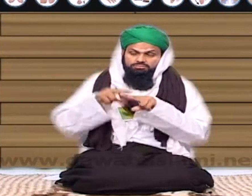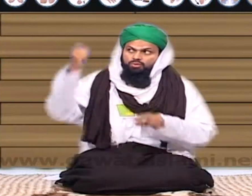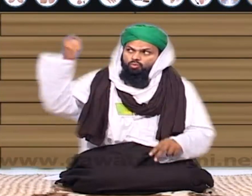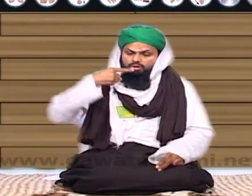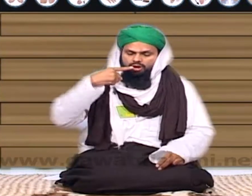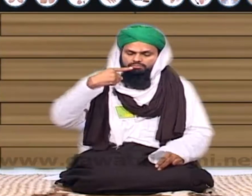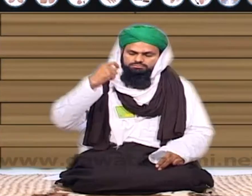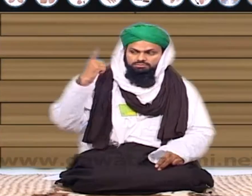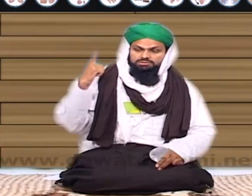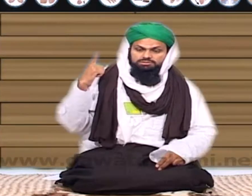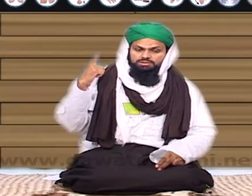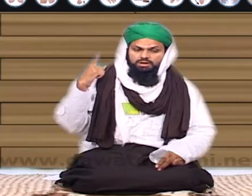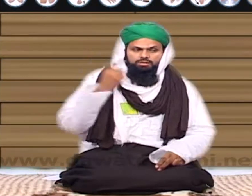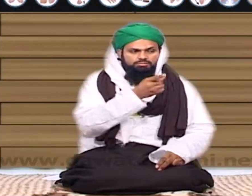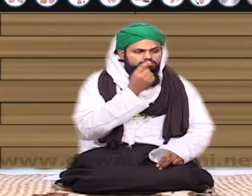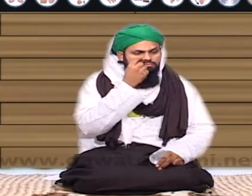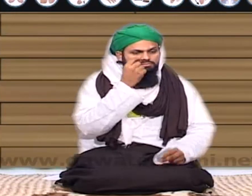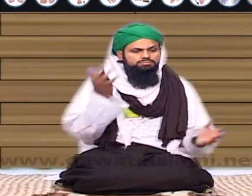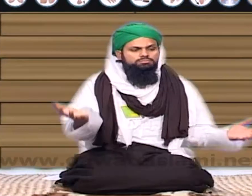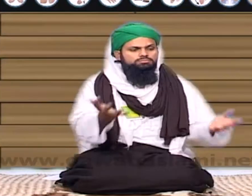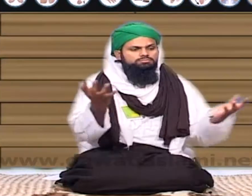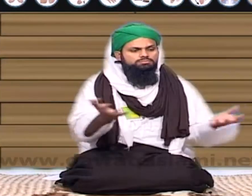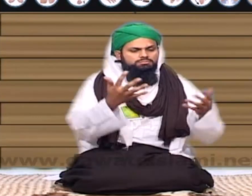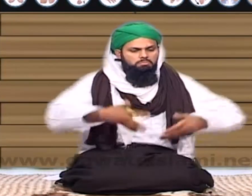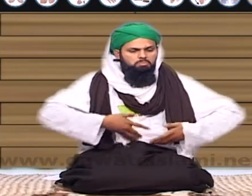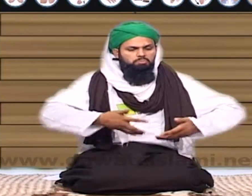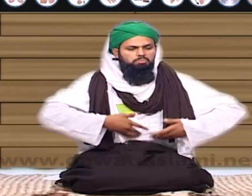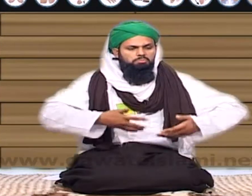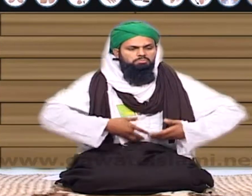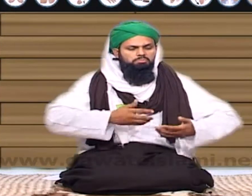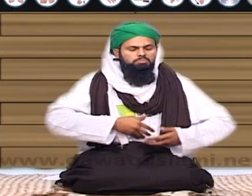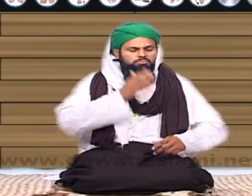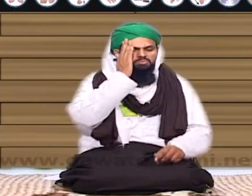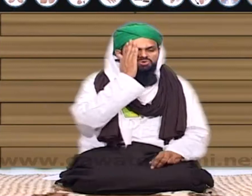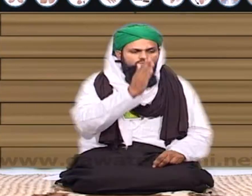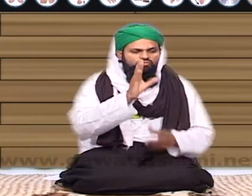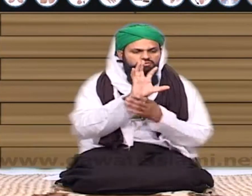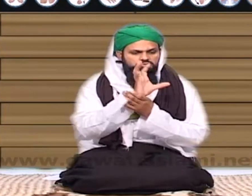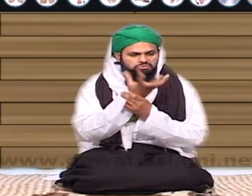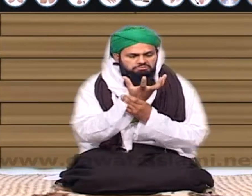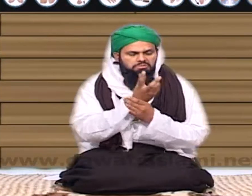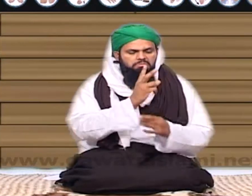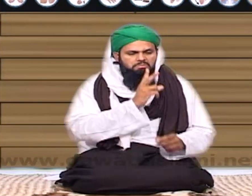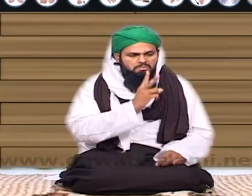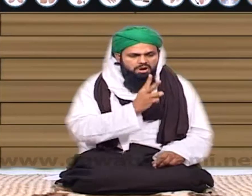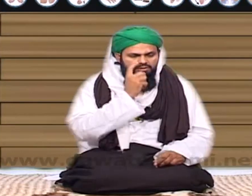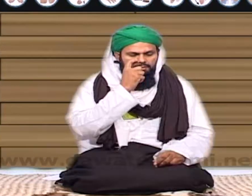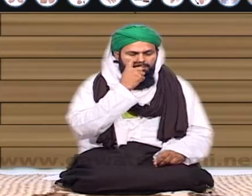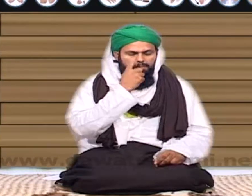الموت حکم کے منتظر ہیں، اور یہ کھیل کود میں تماشے میں لگا ہوا ہے، ہر وقت دنیا کے چکروں میں